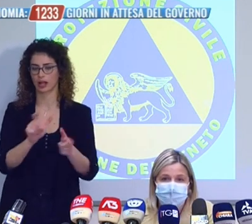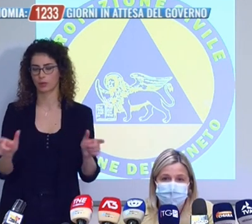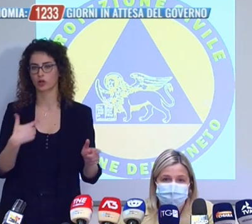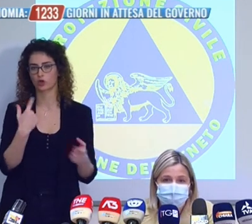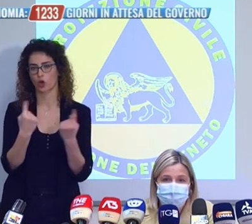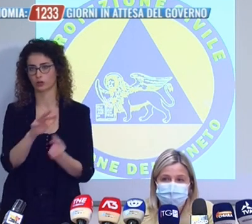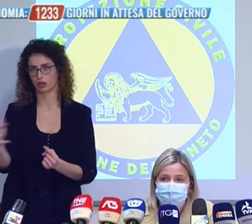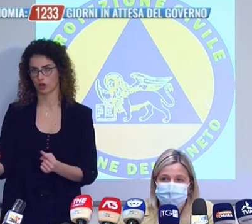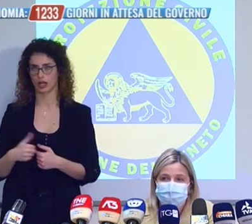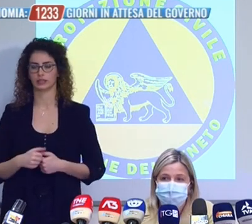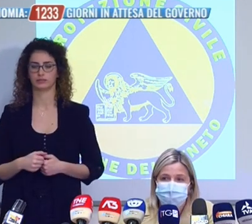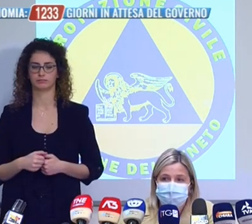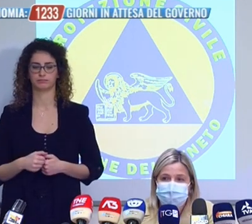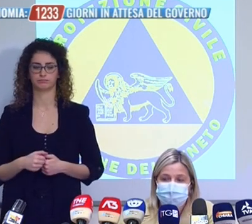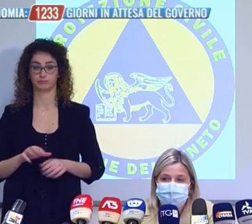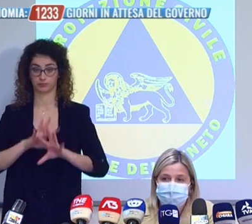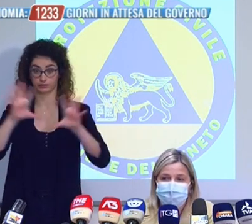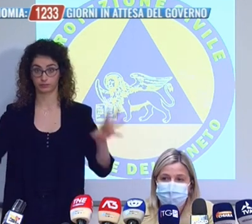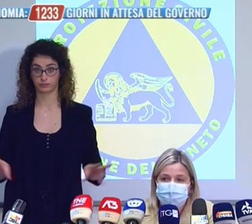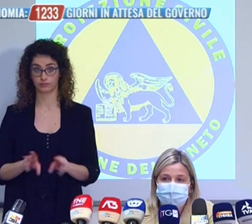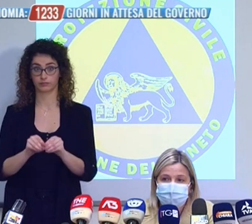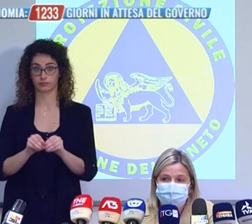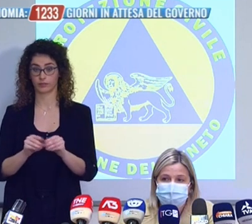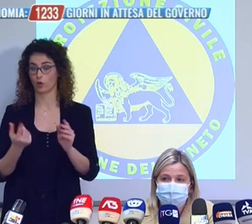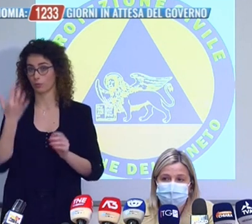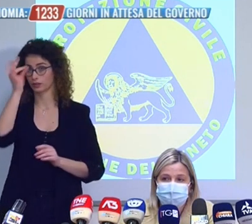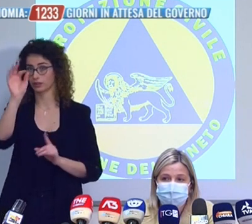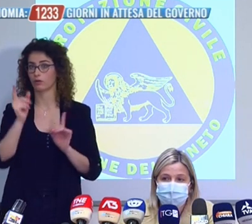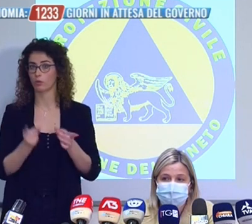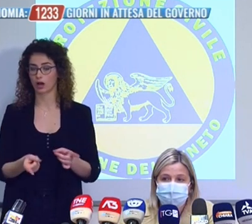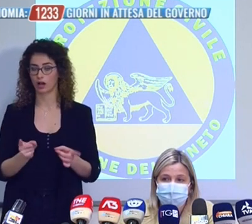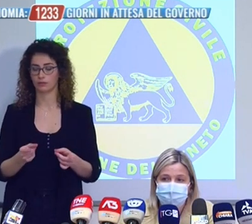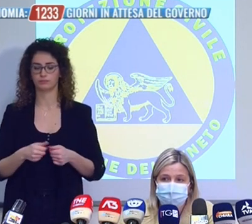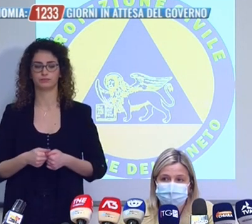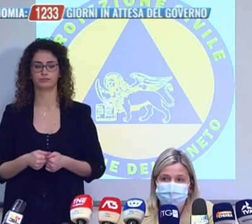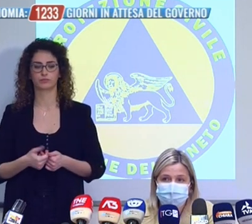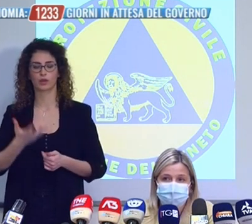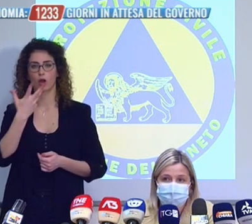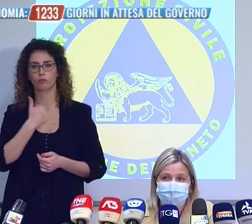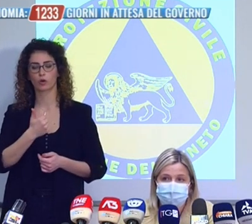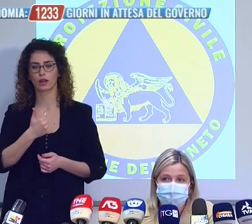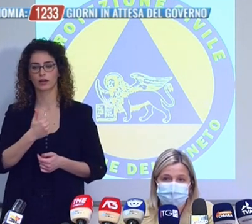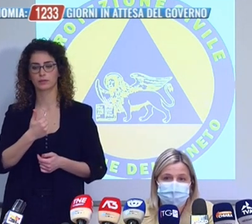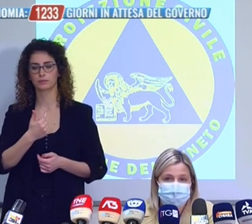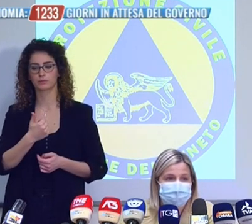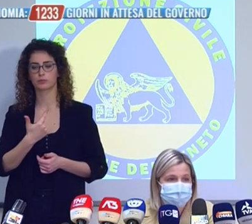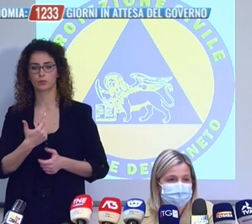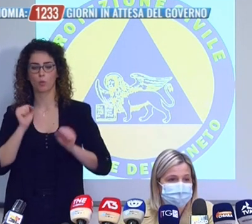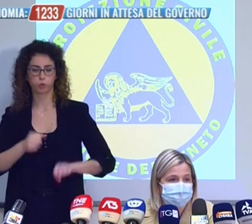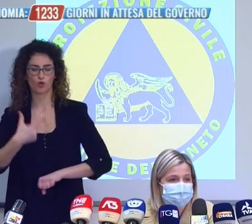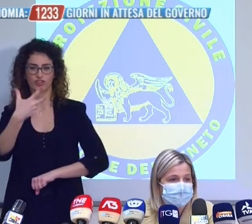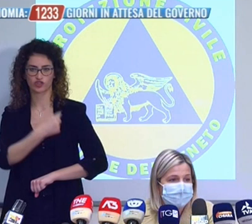contesti. Tutto questo per cercare di aumentare la nostra capacità di vaccinazione,